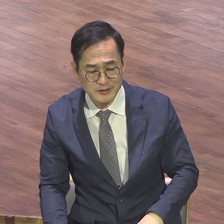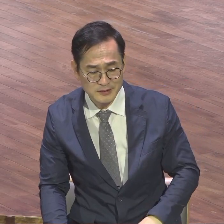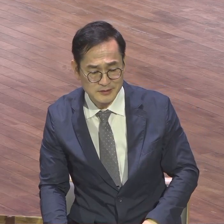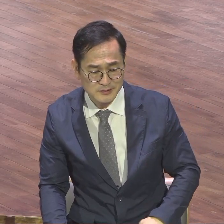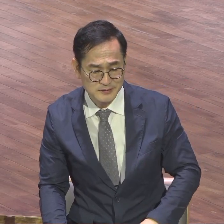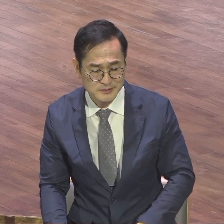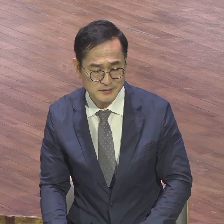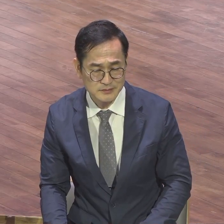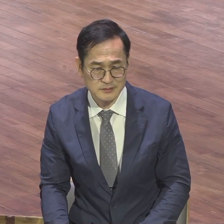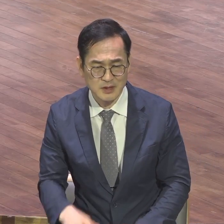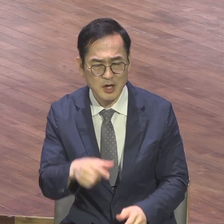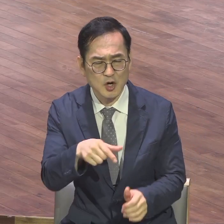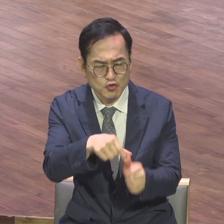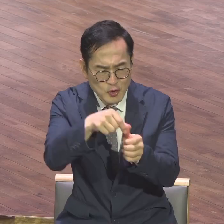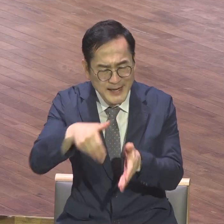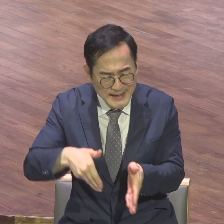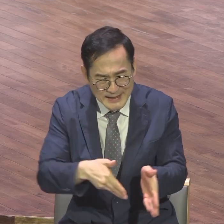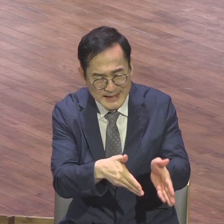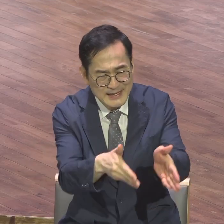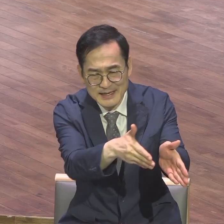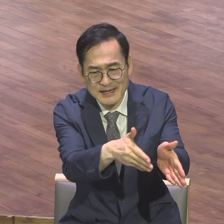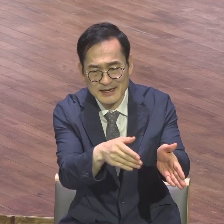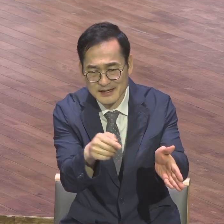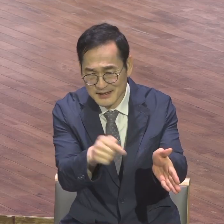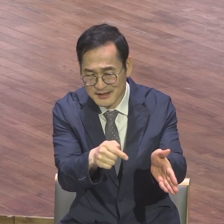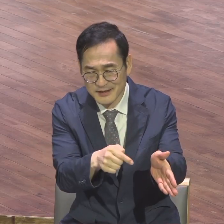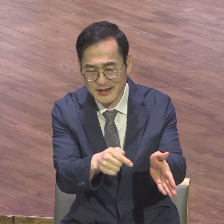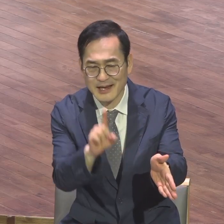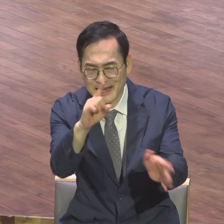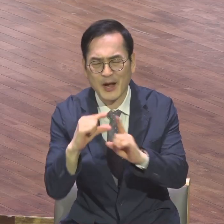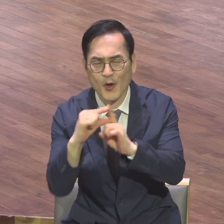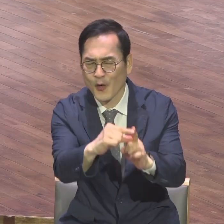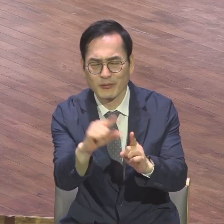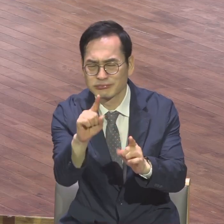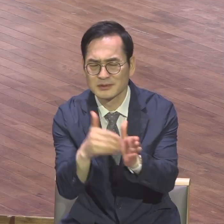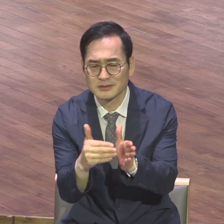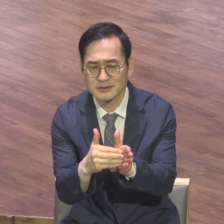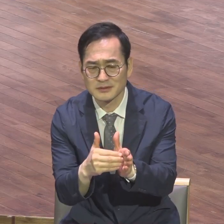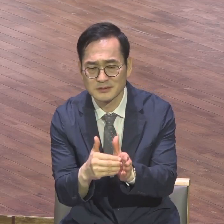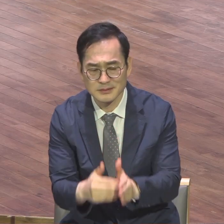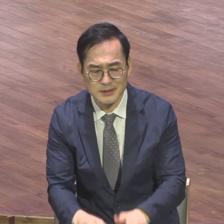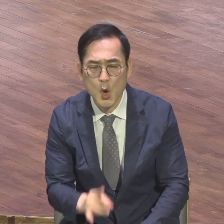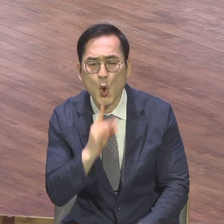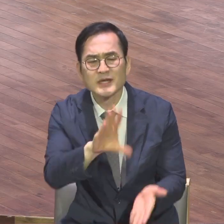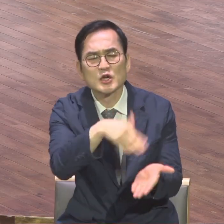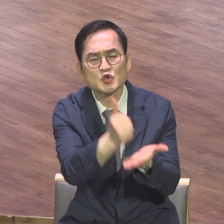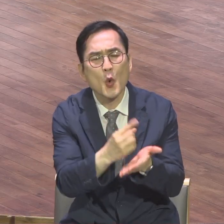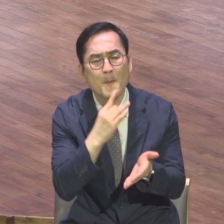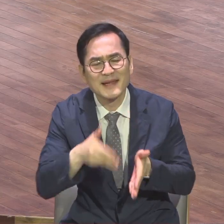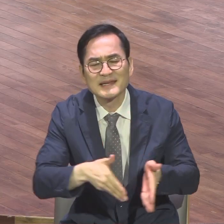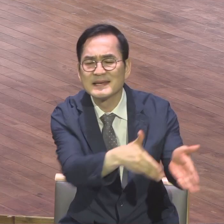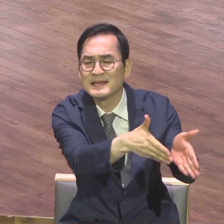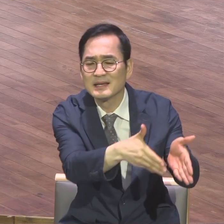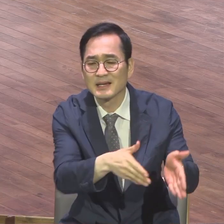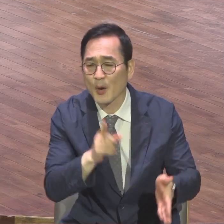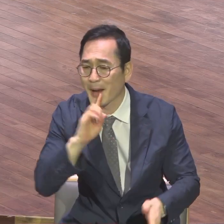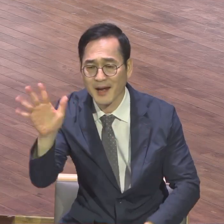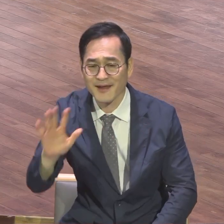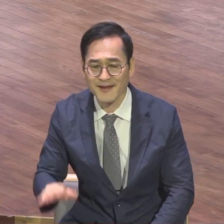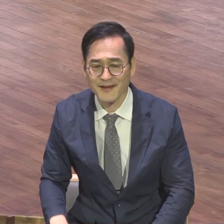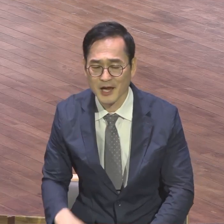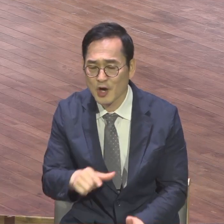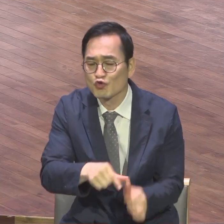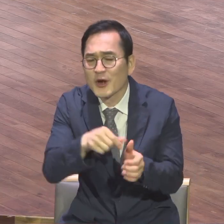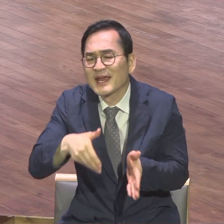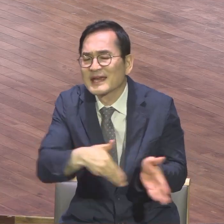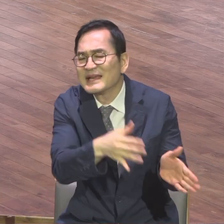딱 이 길밖에 없다. 그래야 되는데 정관사가 없으니까 무슨 말입니까? 오직 그리스도만 구원이 아니에요.